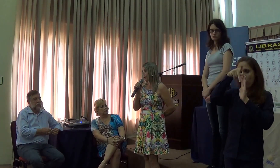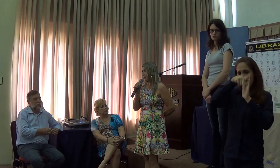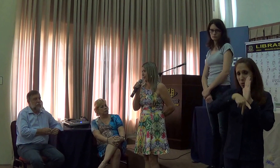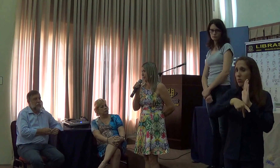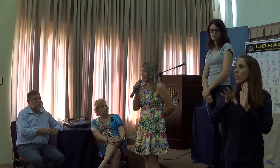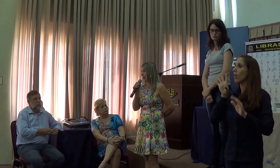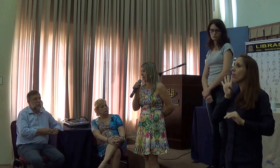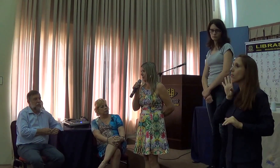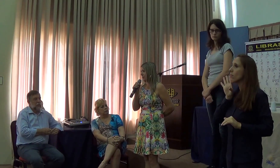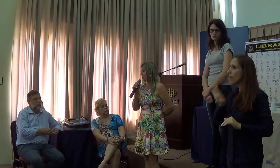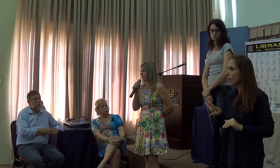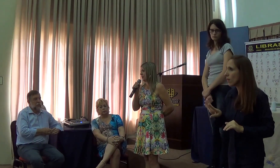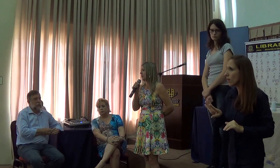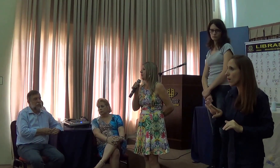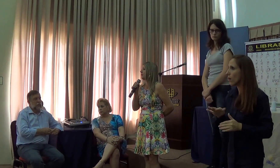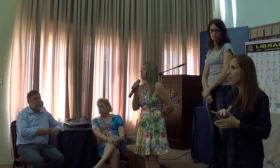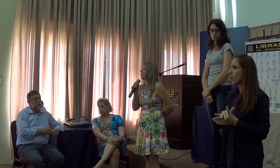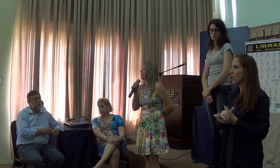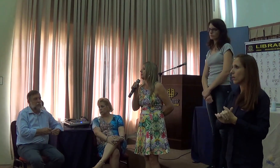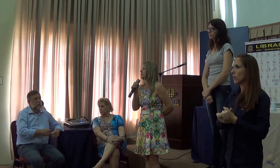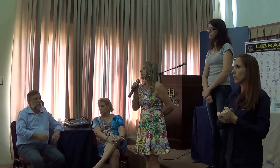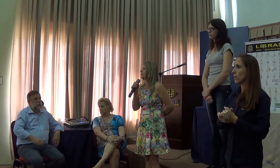legal.